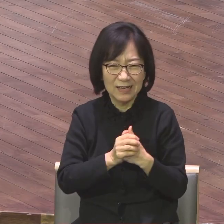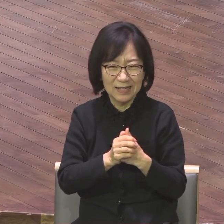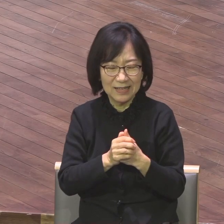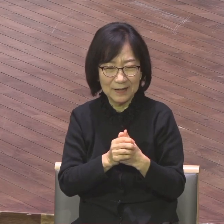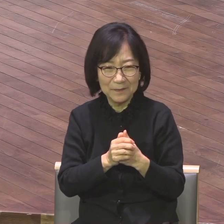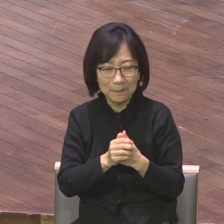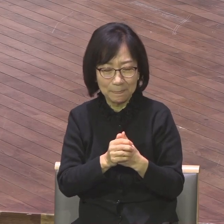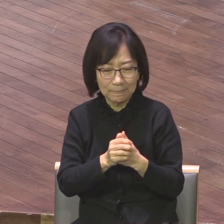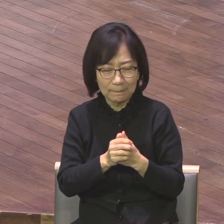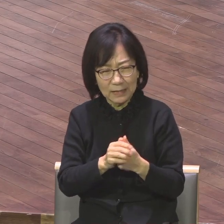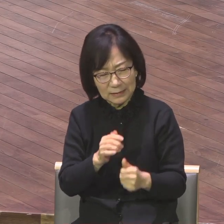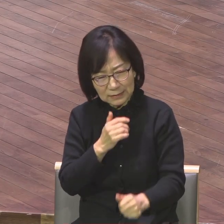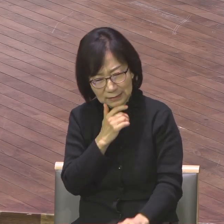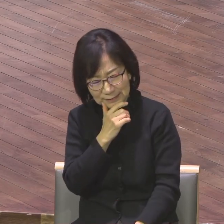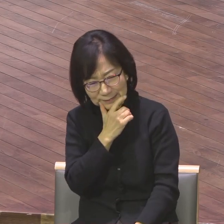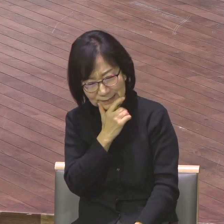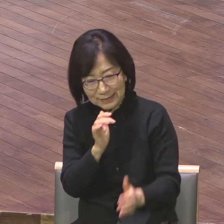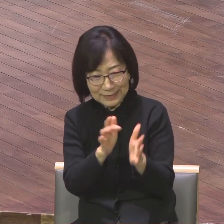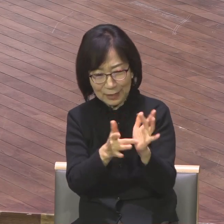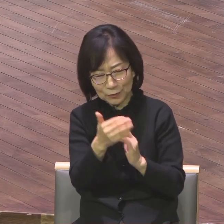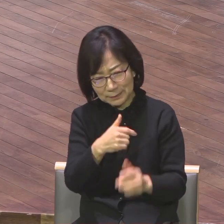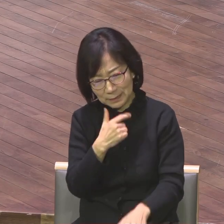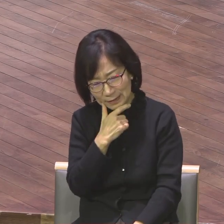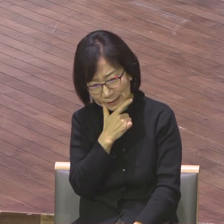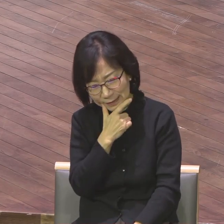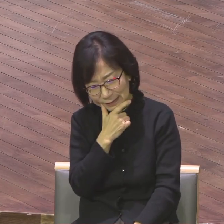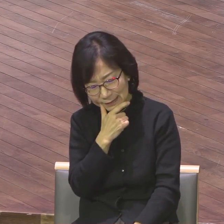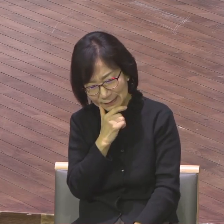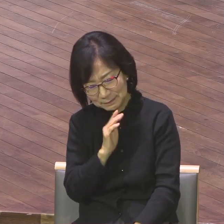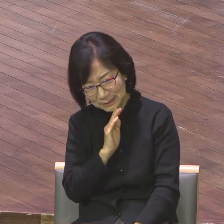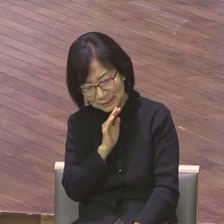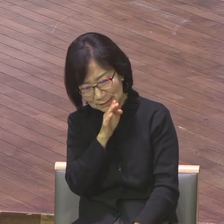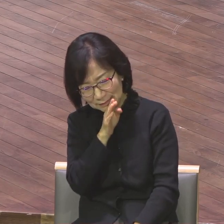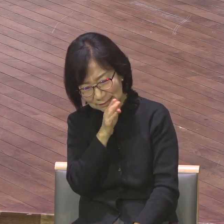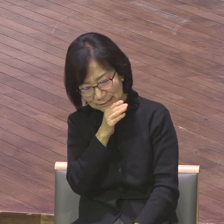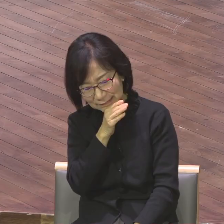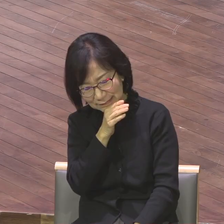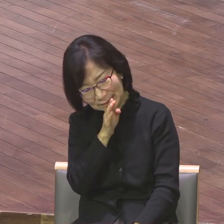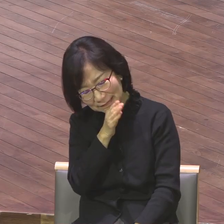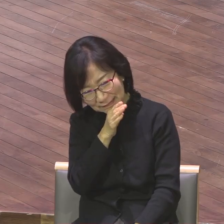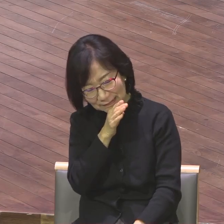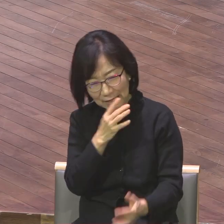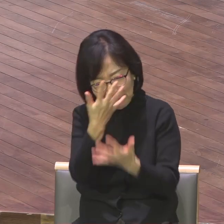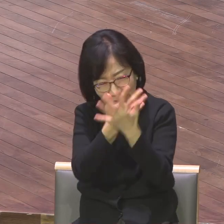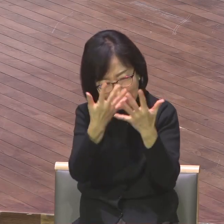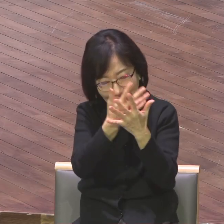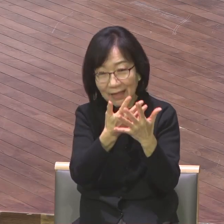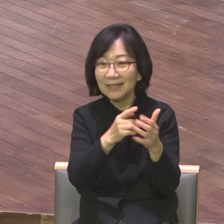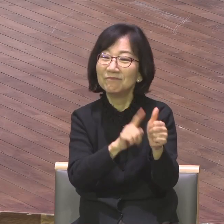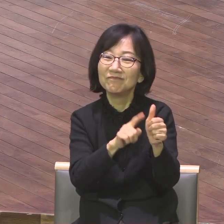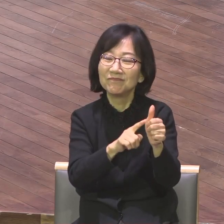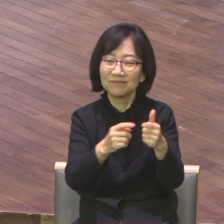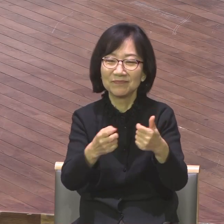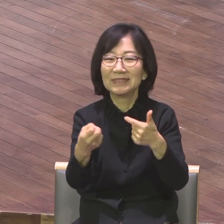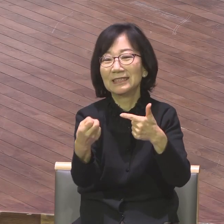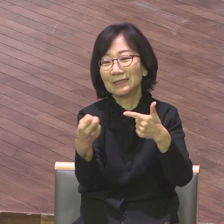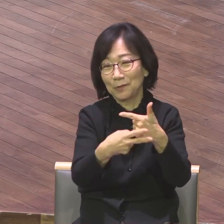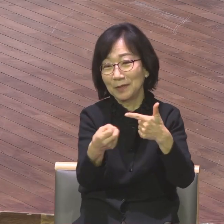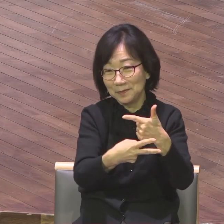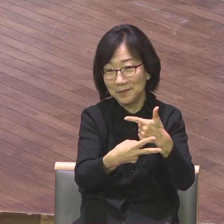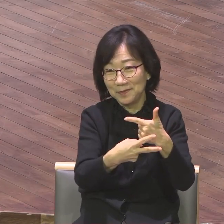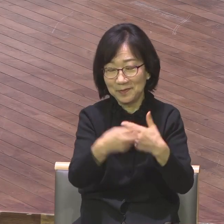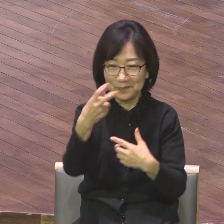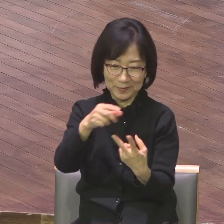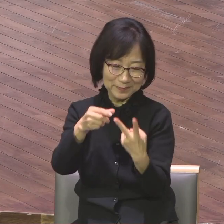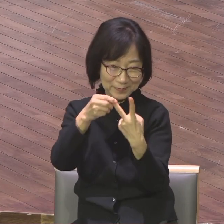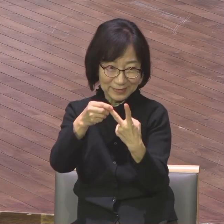믿어야 되는데 믿는 것도 아니고 소극적인 삶을 살았던 존재입니다. 요한은 반대로